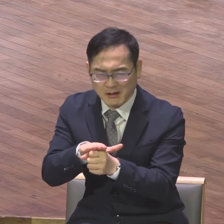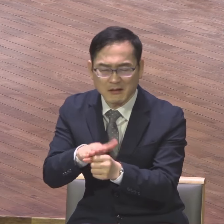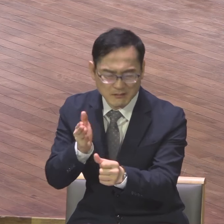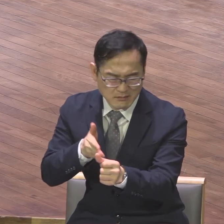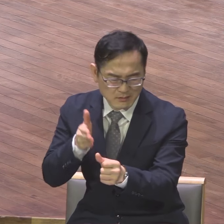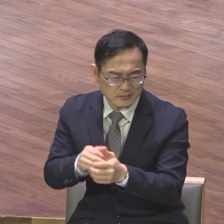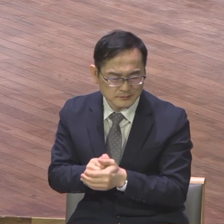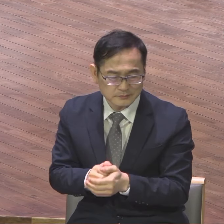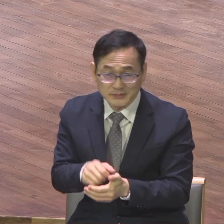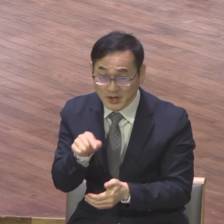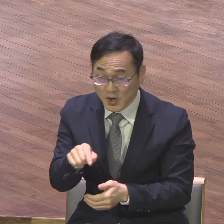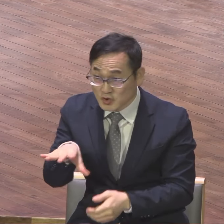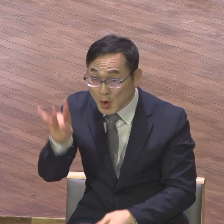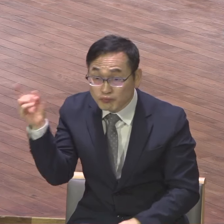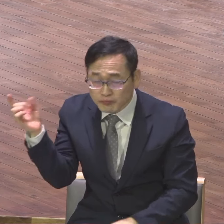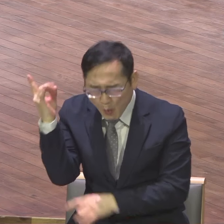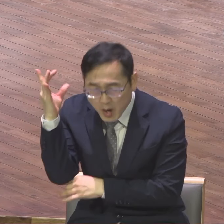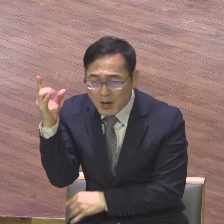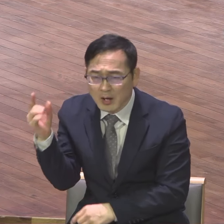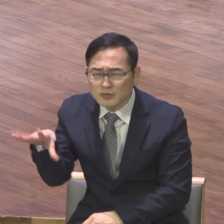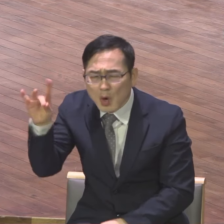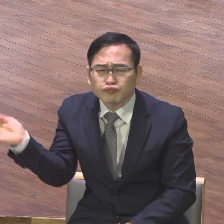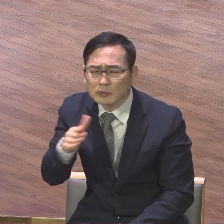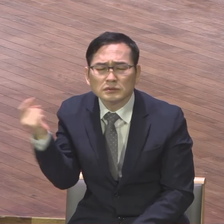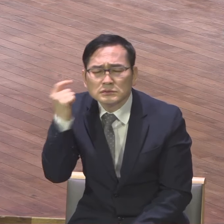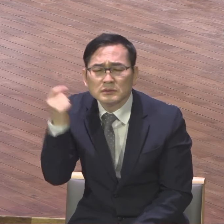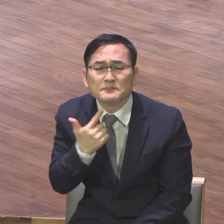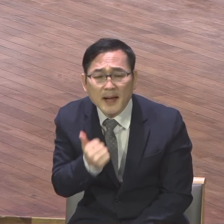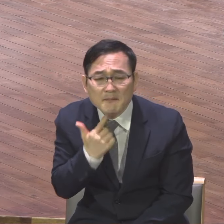이는 너희가 처음부터 들은 소식이라.